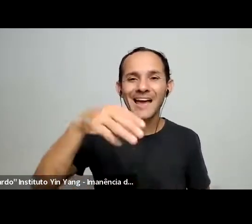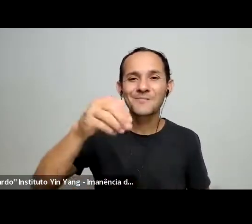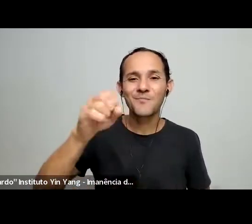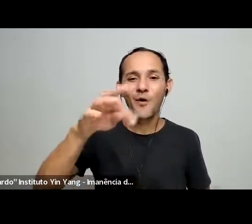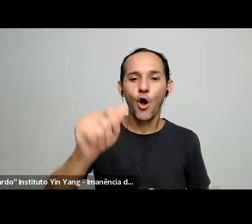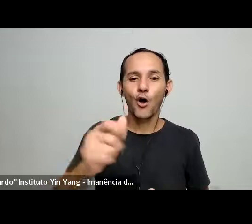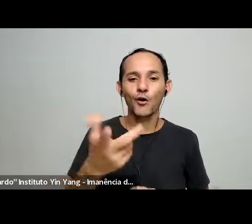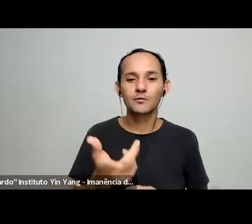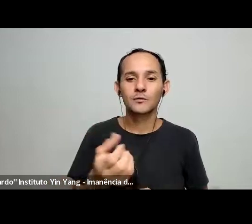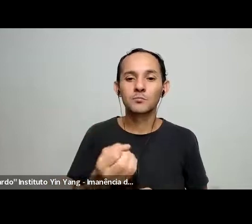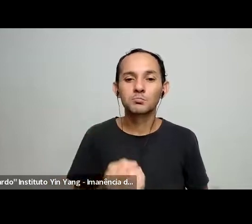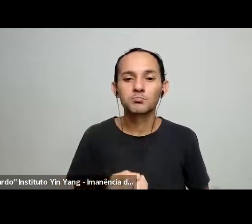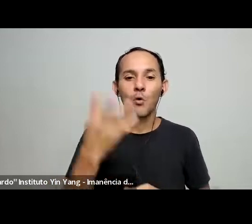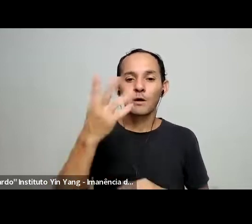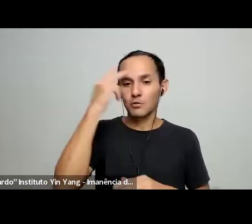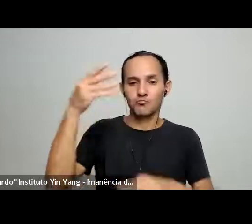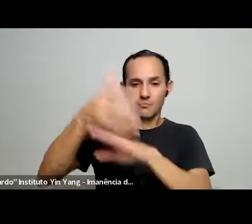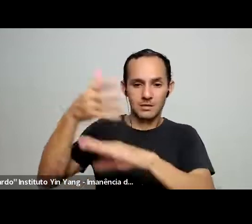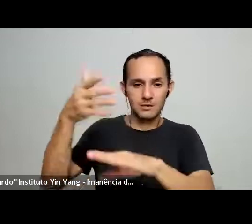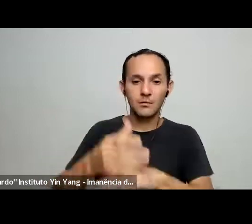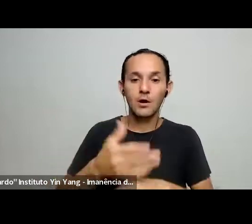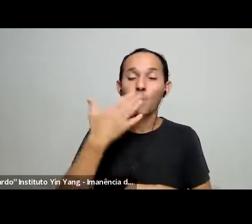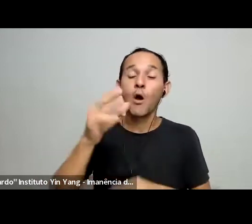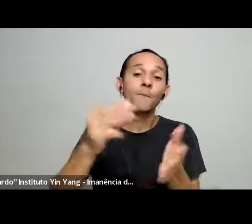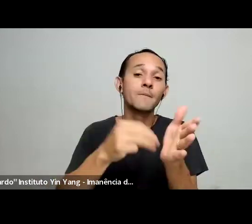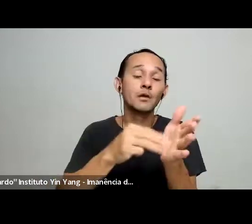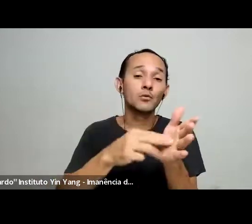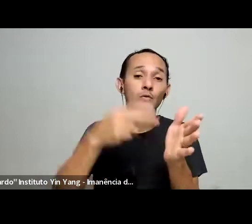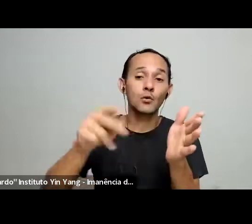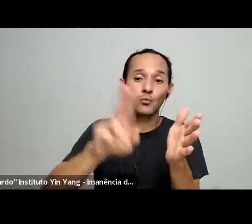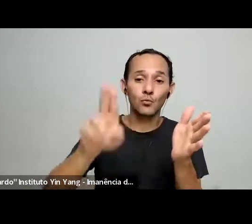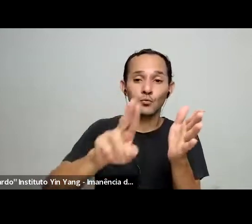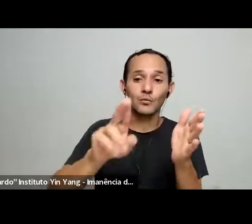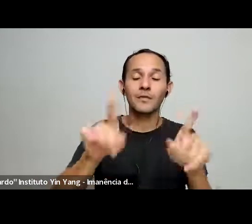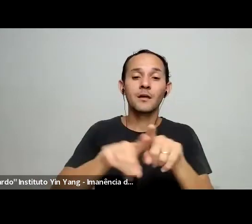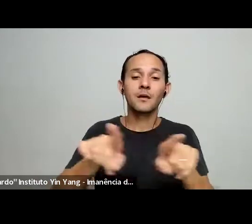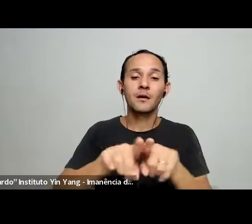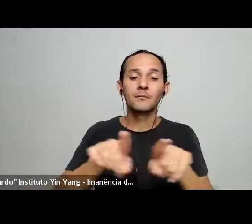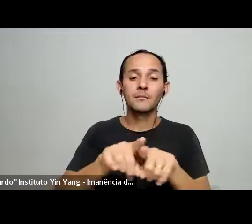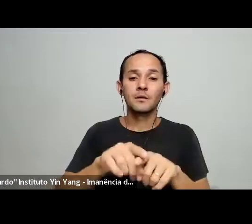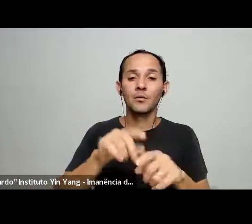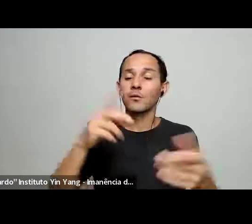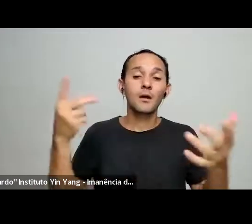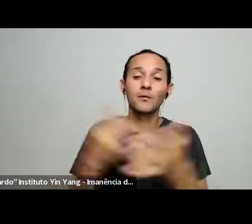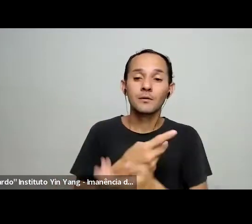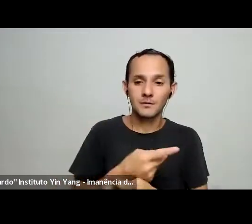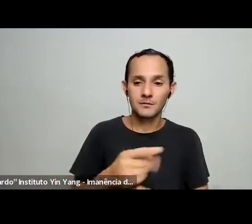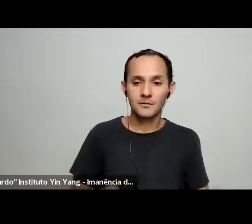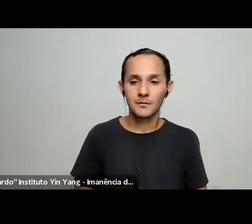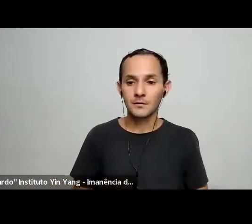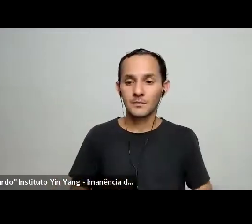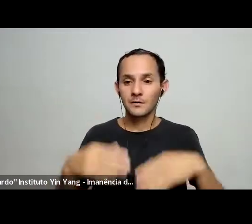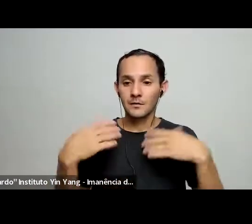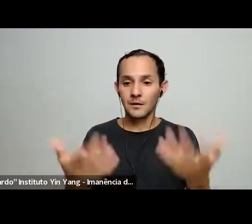o número de participantes, qual o método utilizado e quais foram os desfechos. Então,